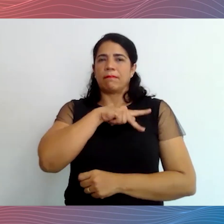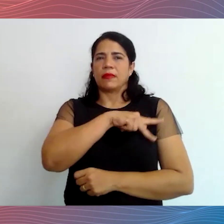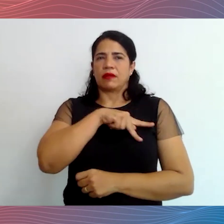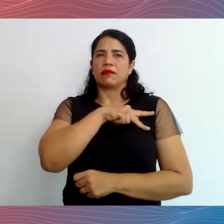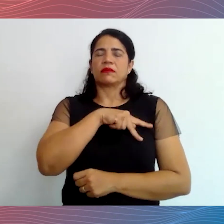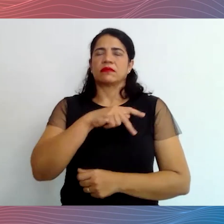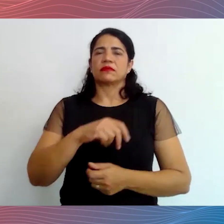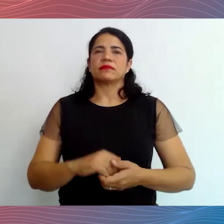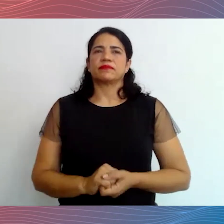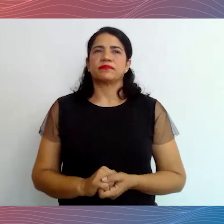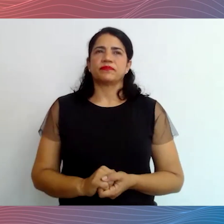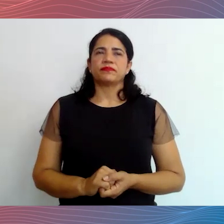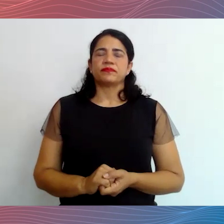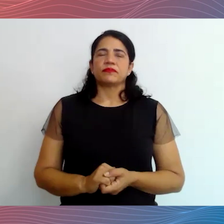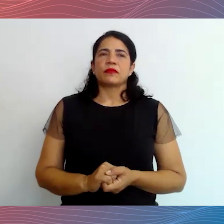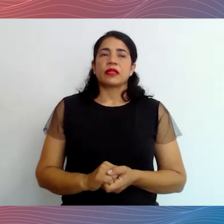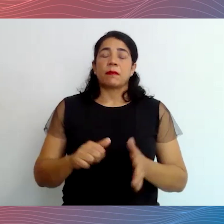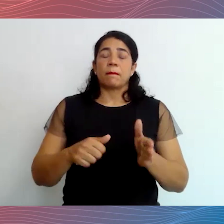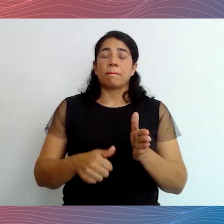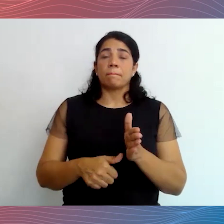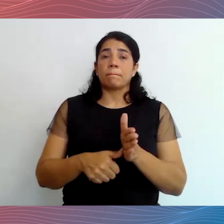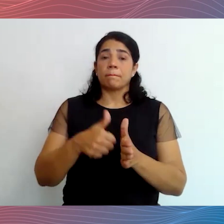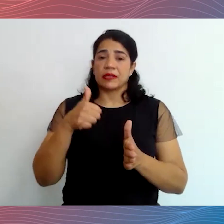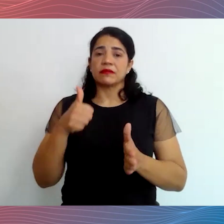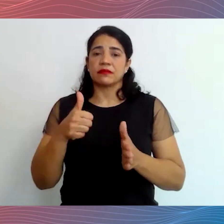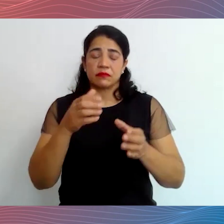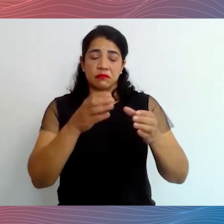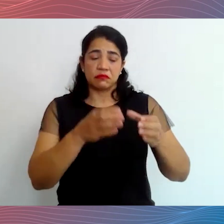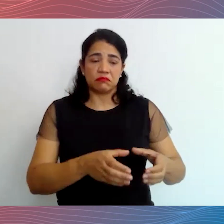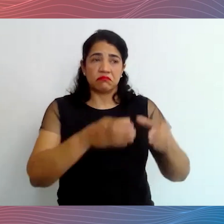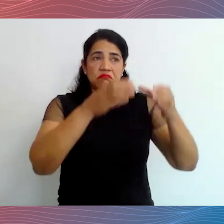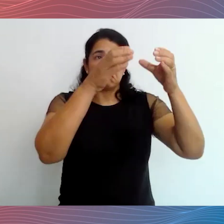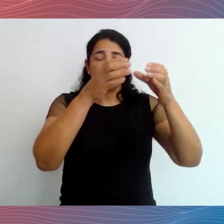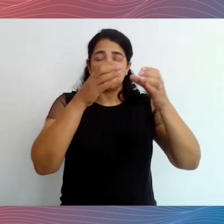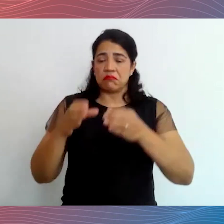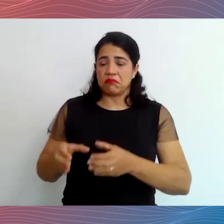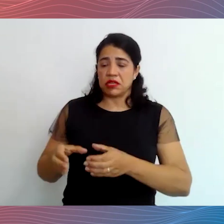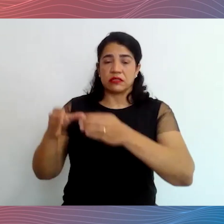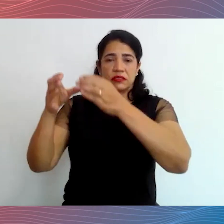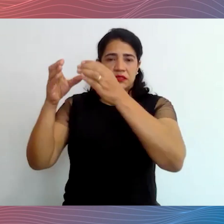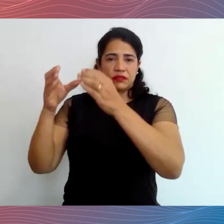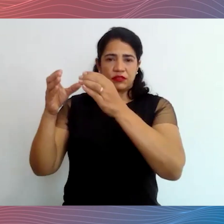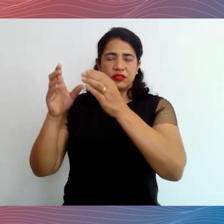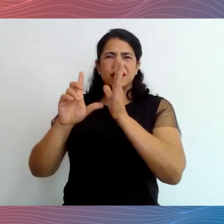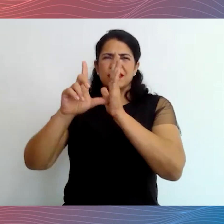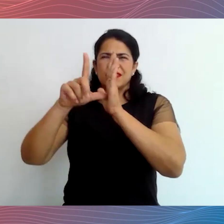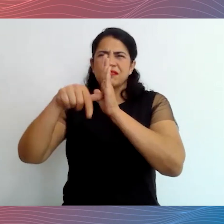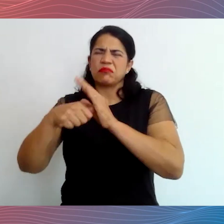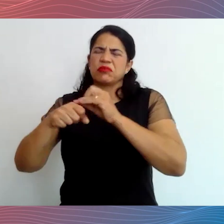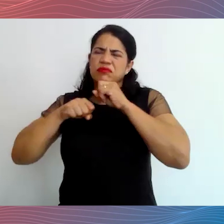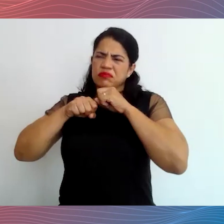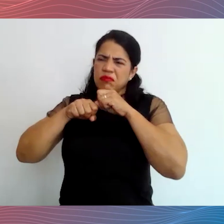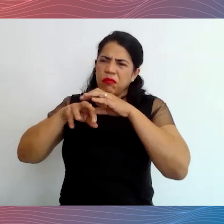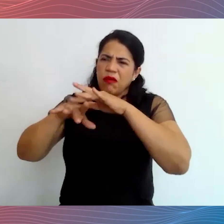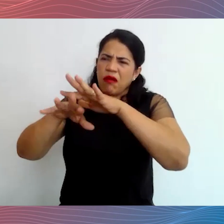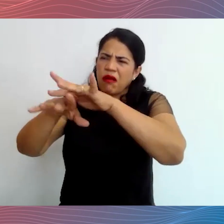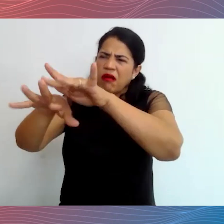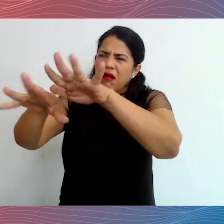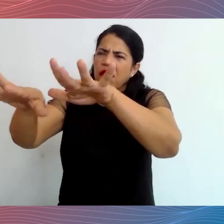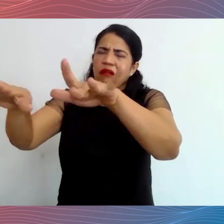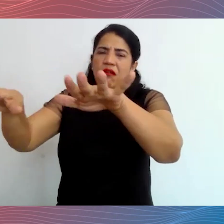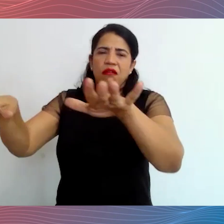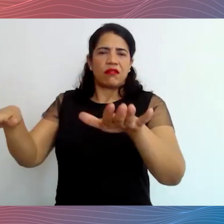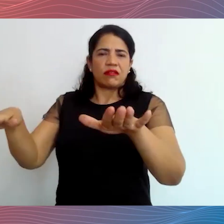que é? Na Turquia de hoje, e se expandiu, né, para a Europa, chegou até Roma.